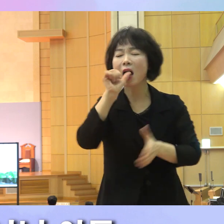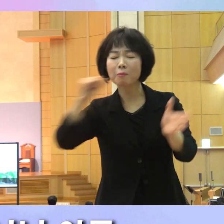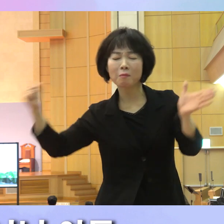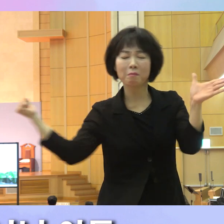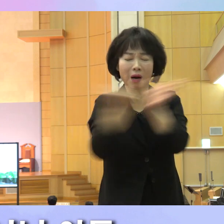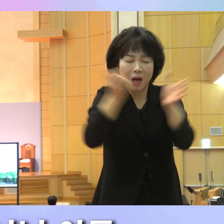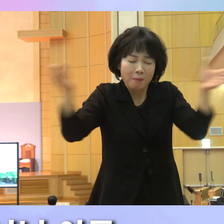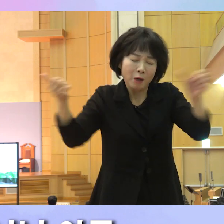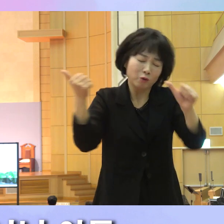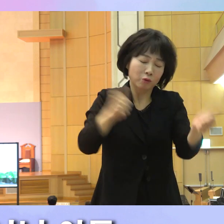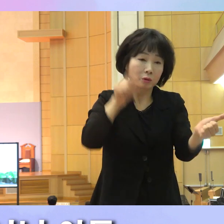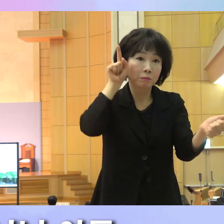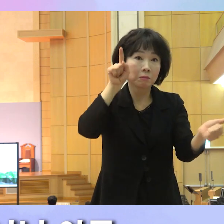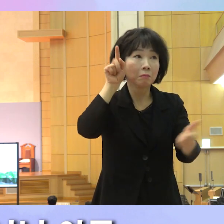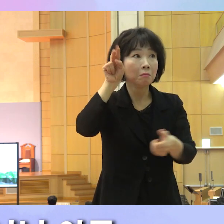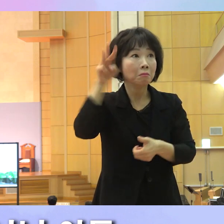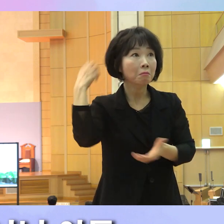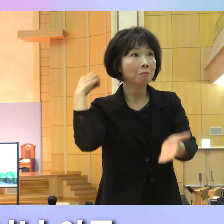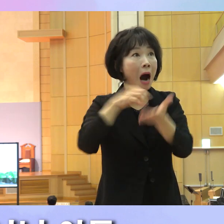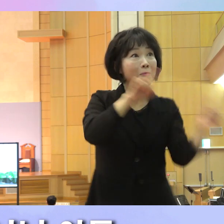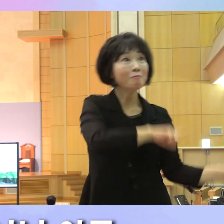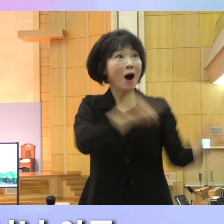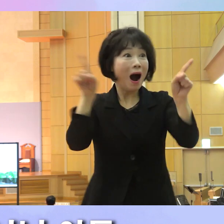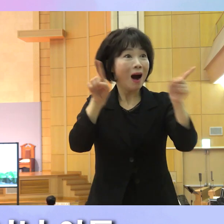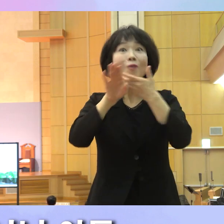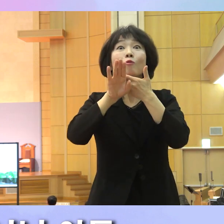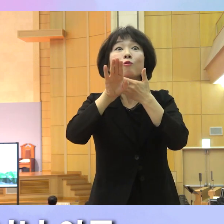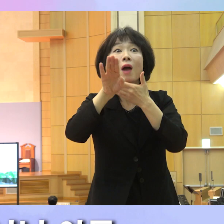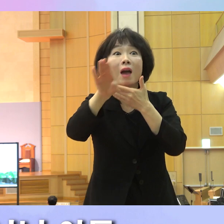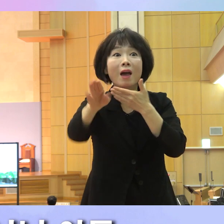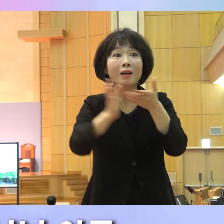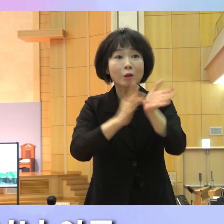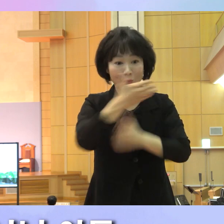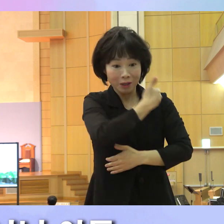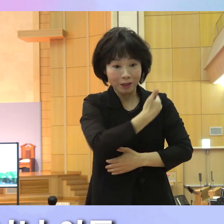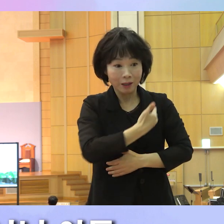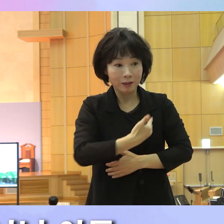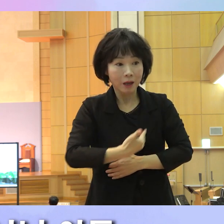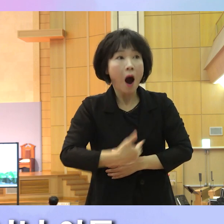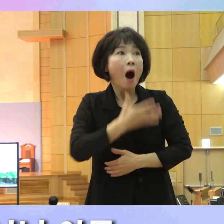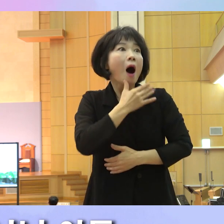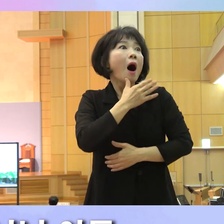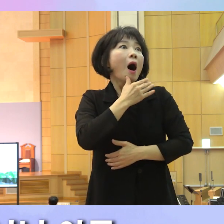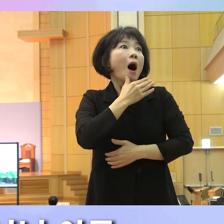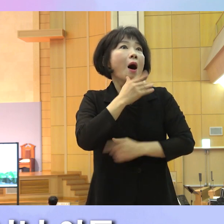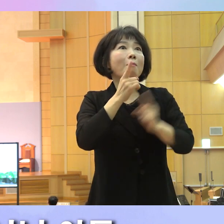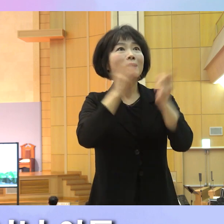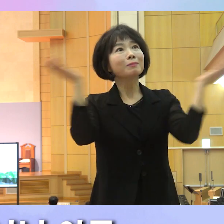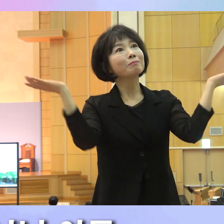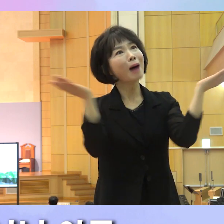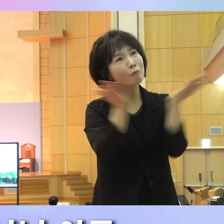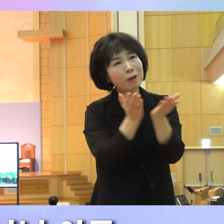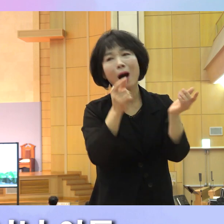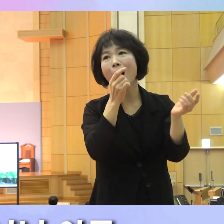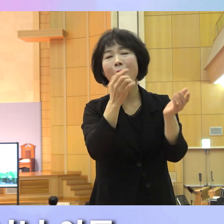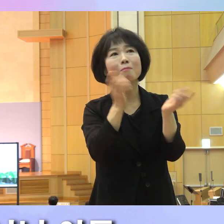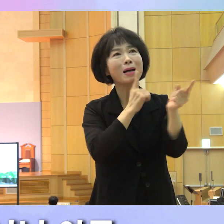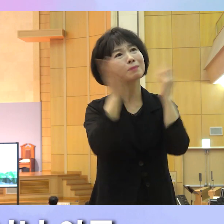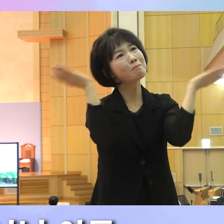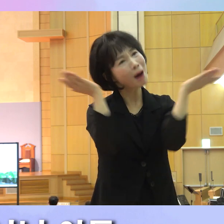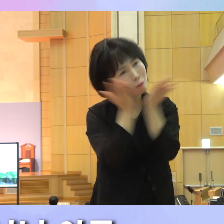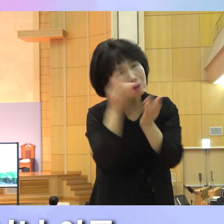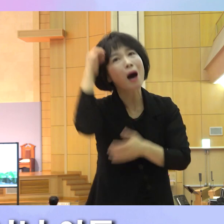만에 살아난 후에야 제자들이 이 말씀하신 것을, 성전 허물어버려 3일 만에